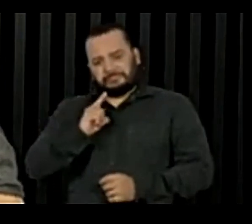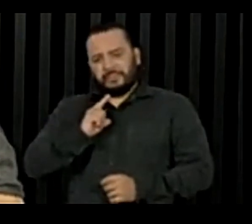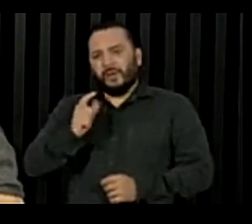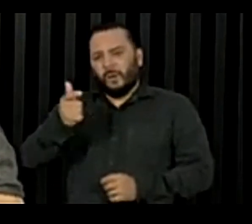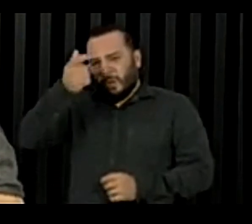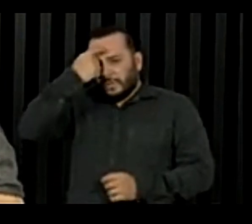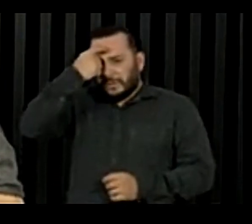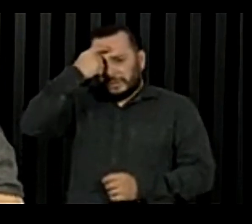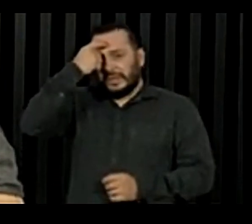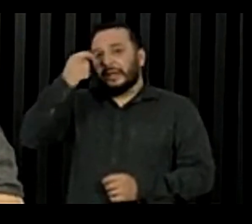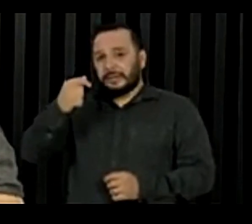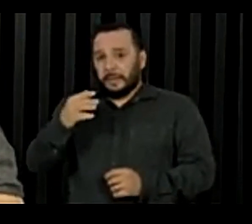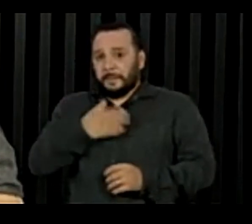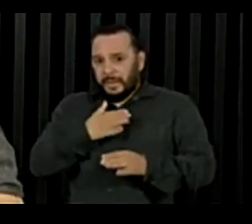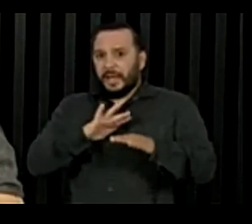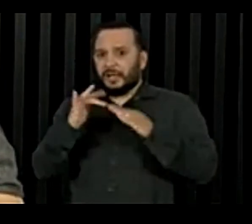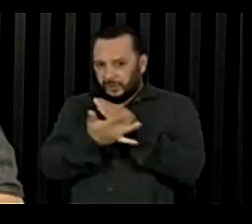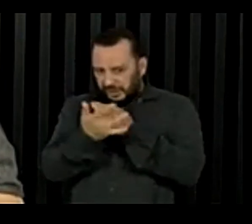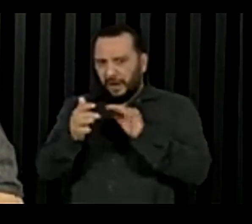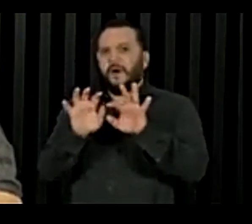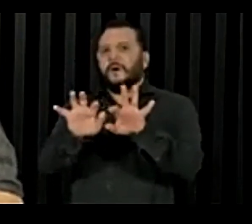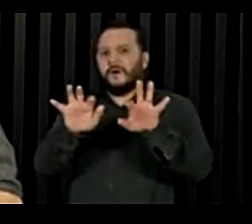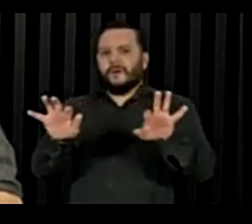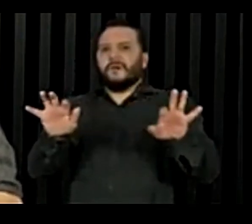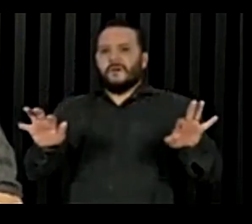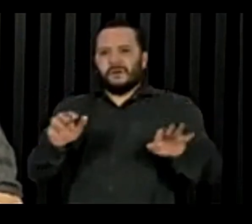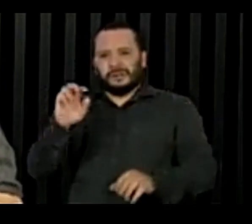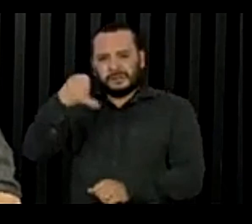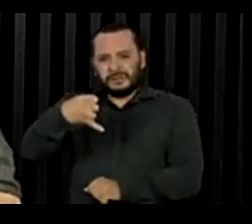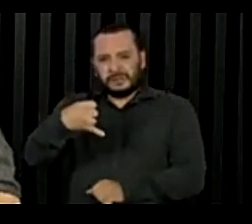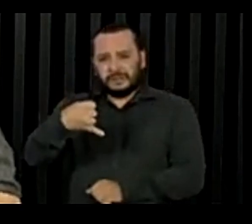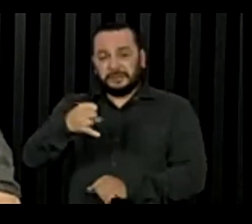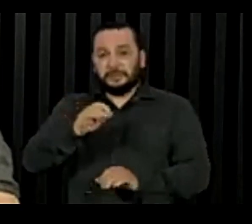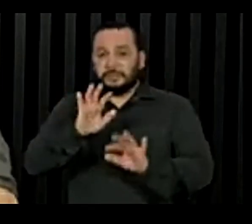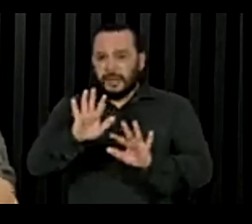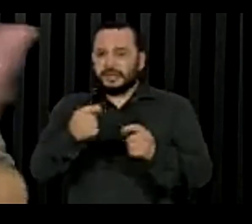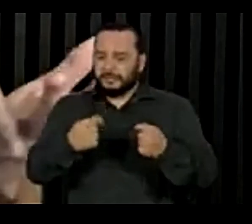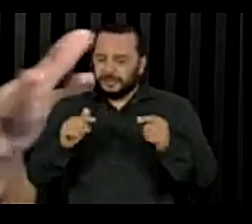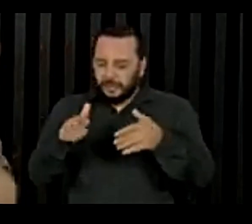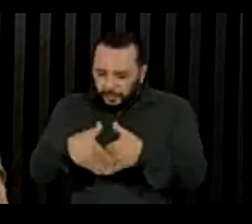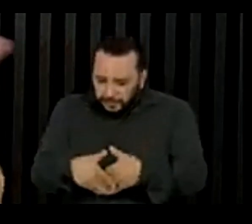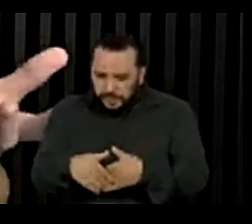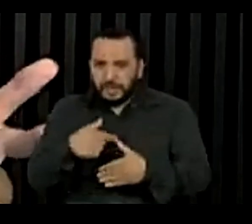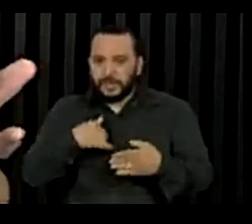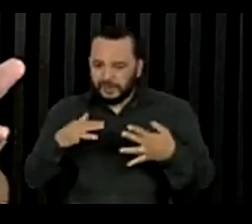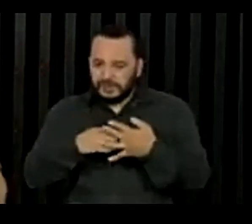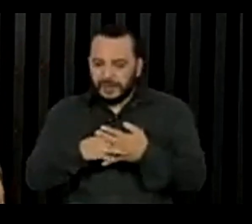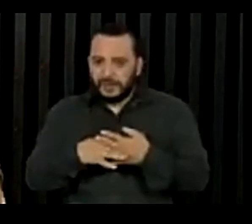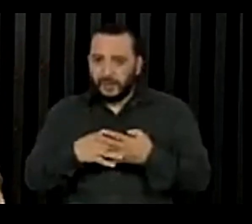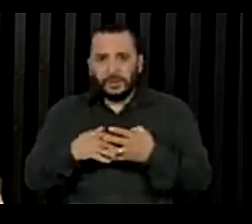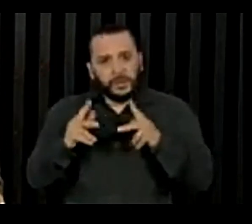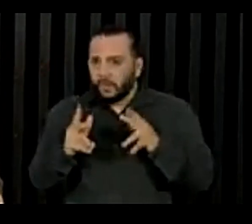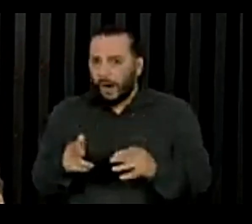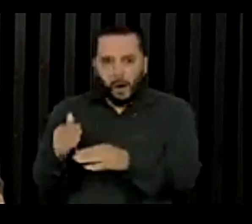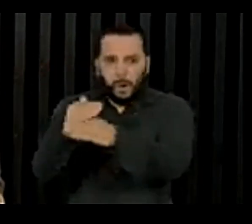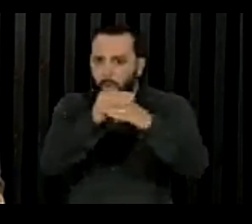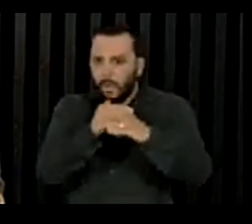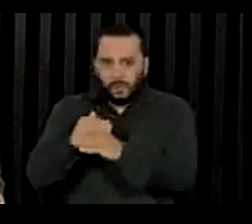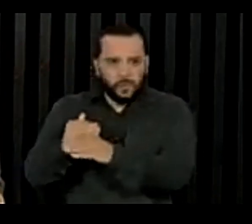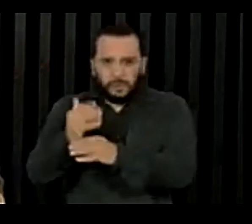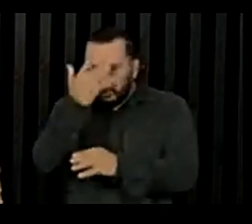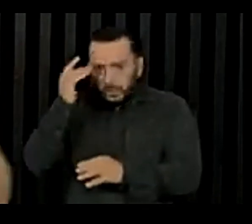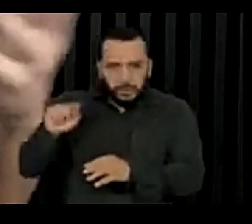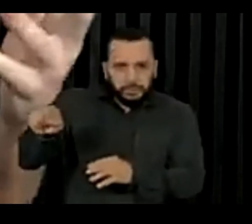força que as minhas redes carregam, eu também preciso manter a minha humildade de cidadão como qualquer outro, como qualquer um